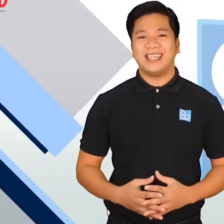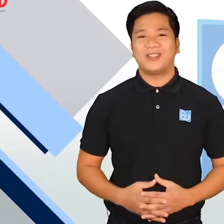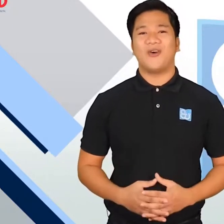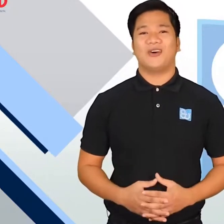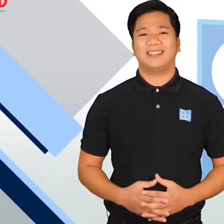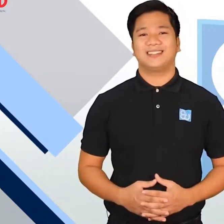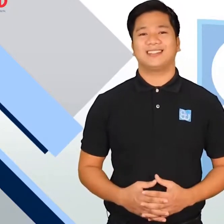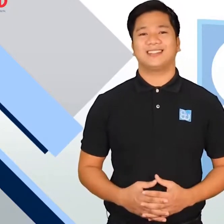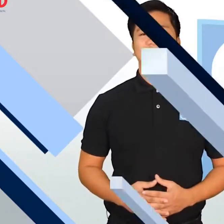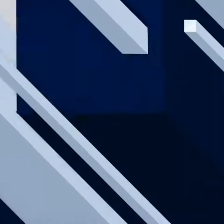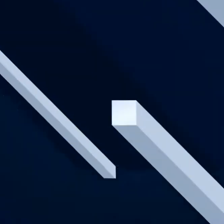na ito.